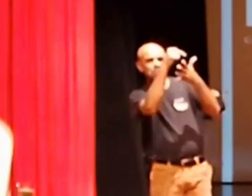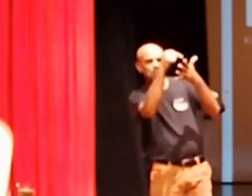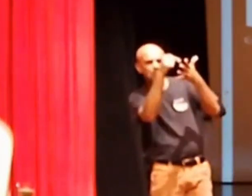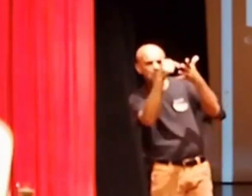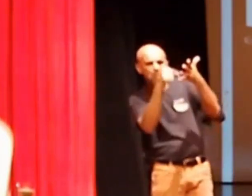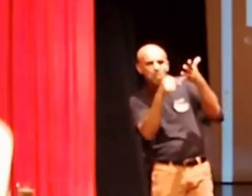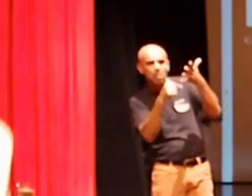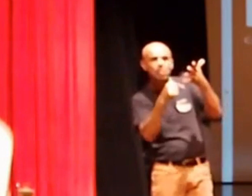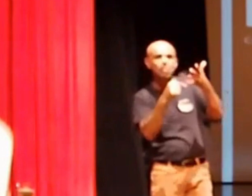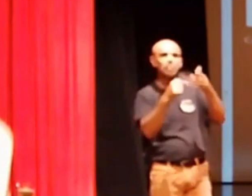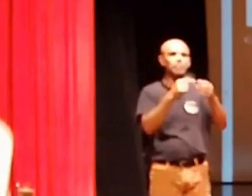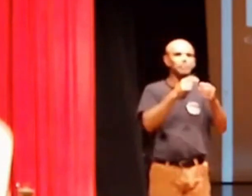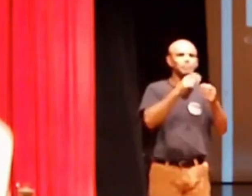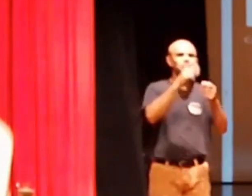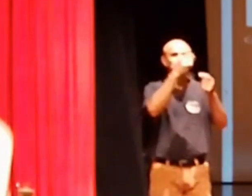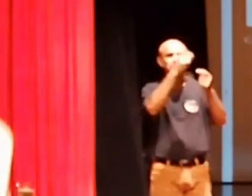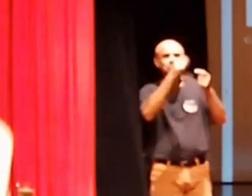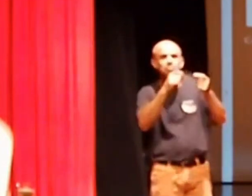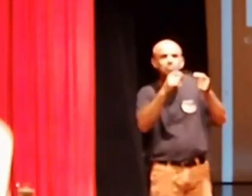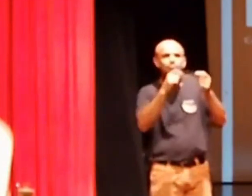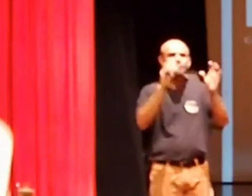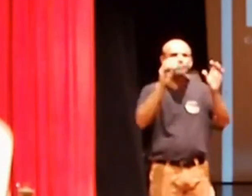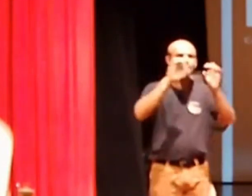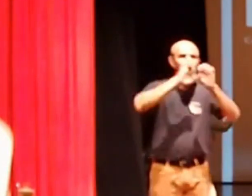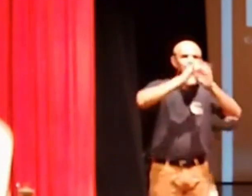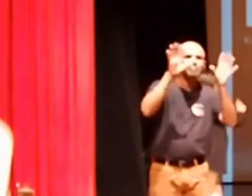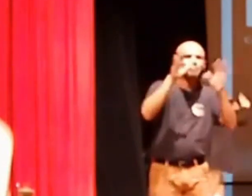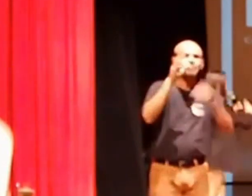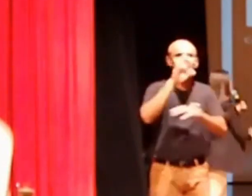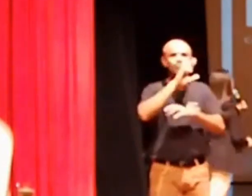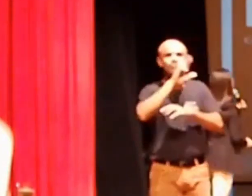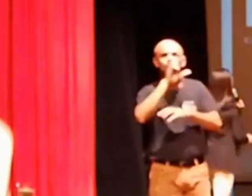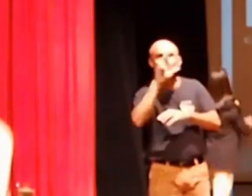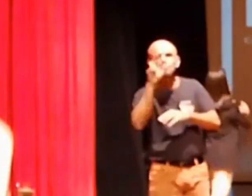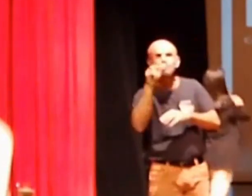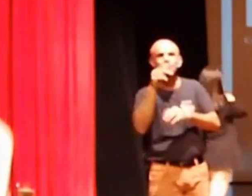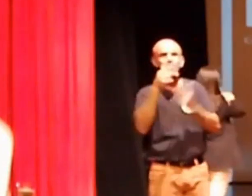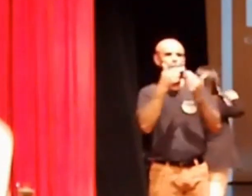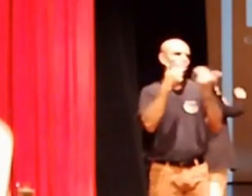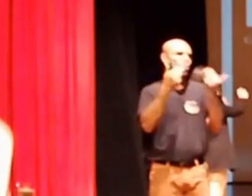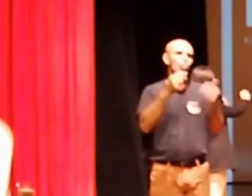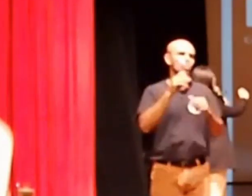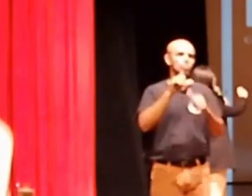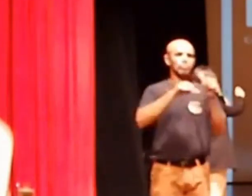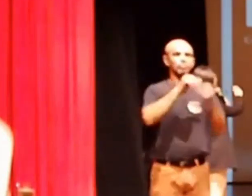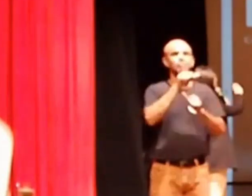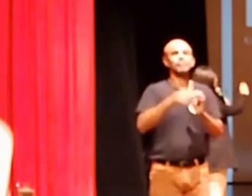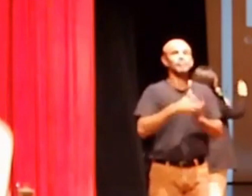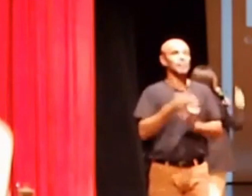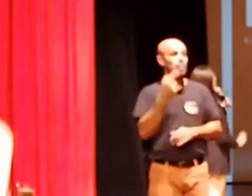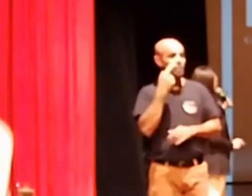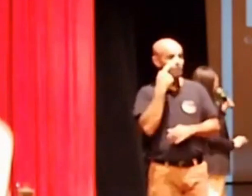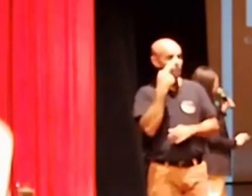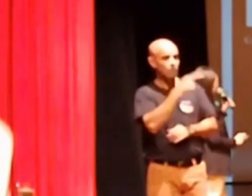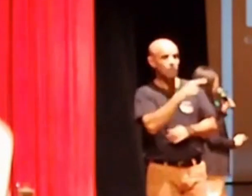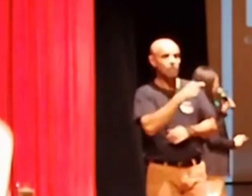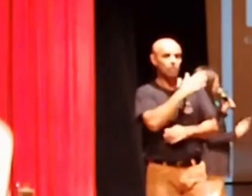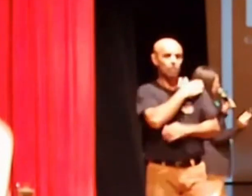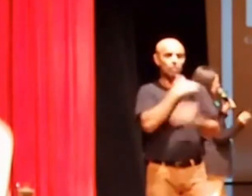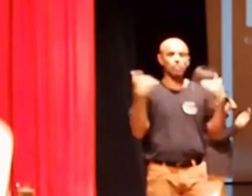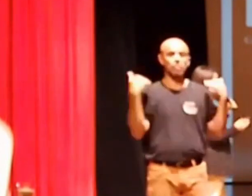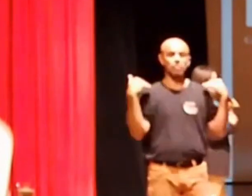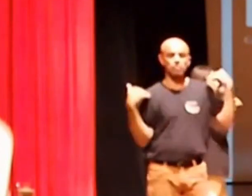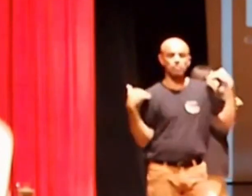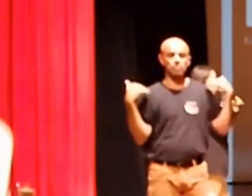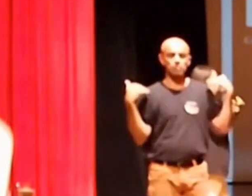as risquinhos. Acabou que ficou clarinho ali, não dá para me enxergar direito, devia ter usado outra cor. Mas a gente consegue ver ali, ó, os ombros assimétricos,